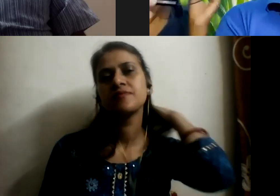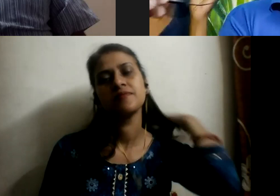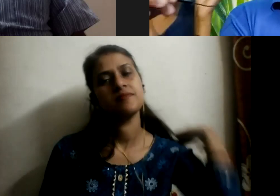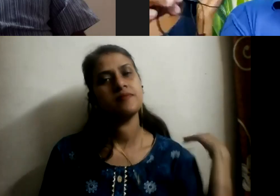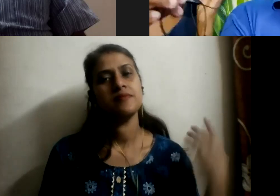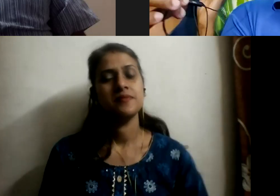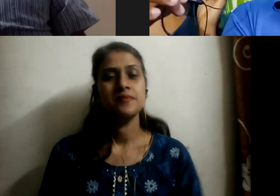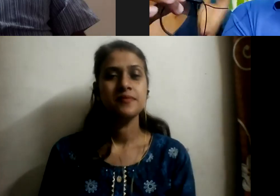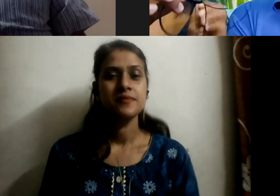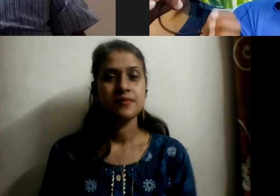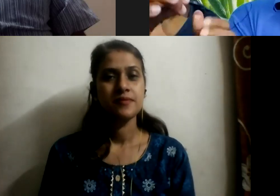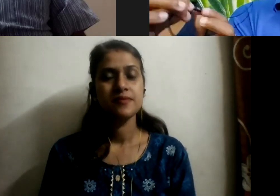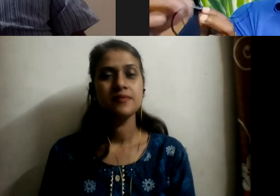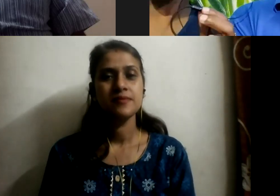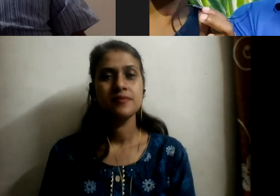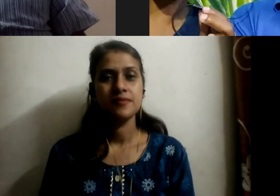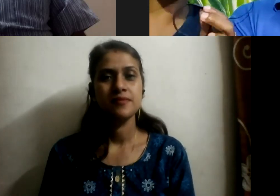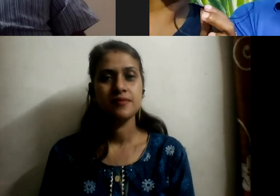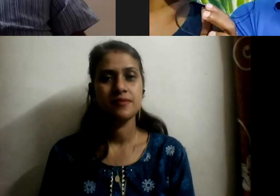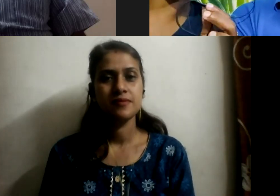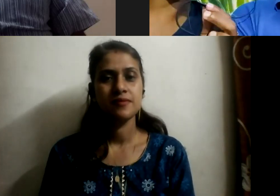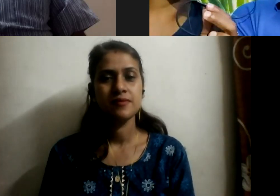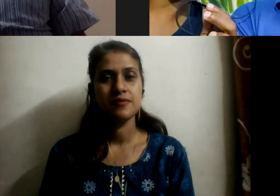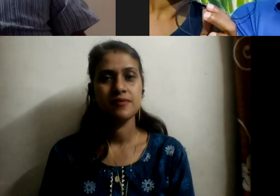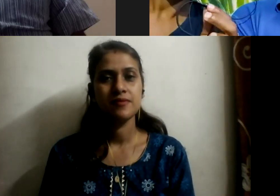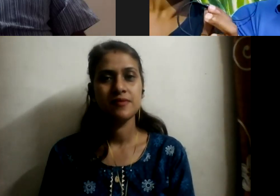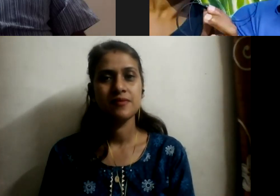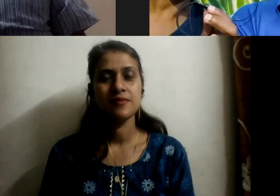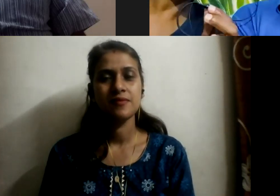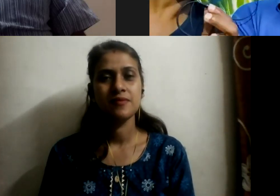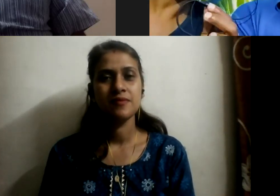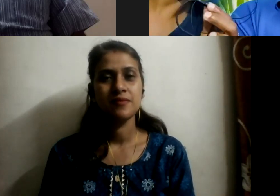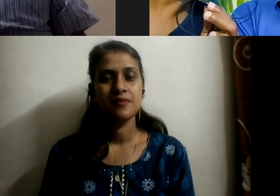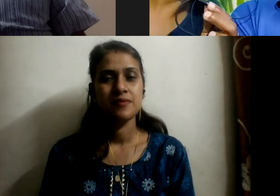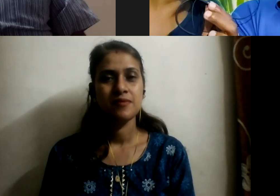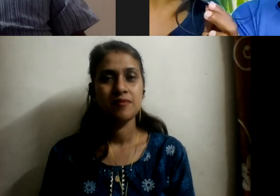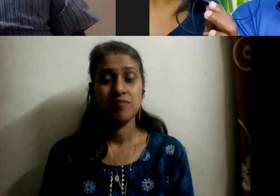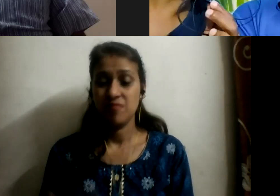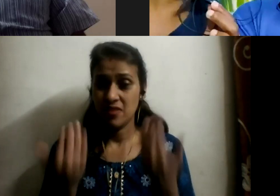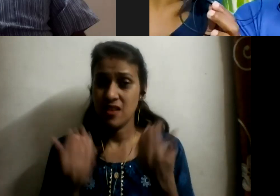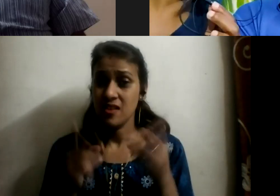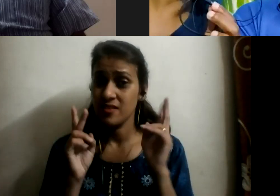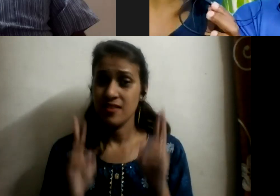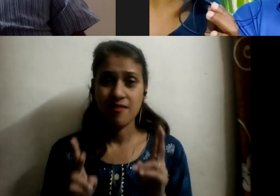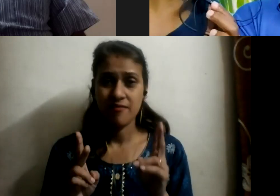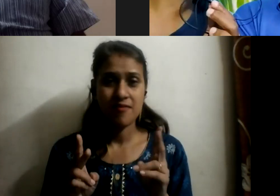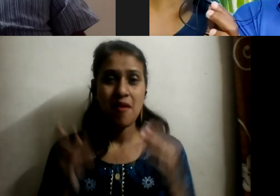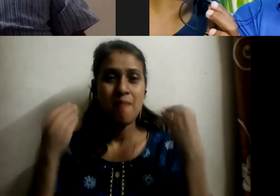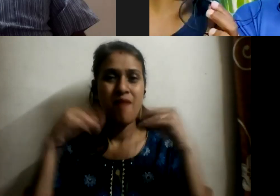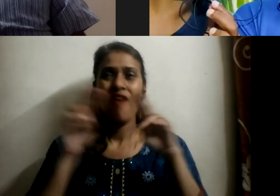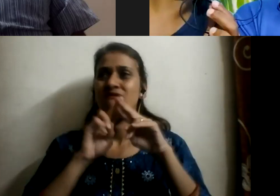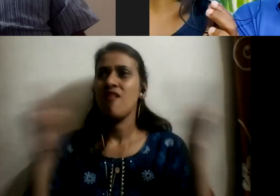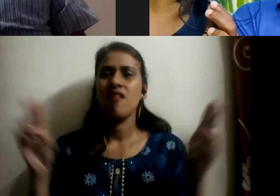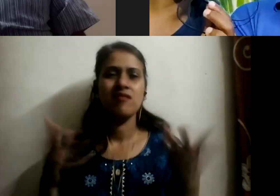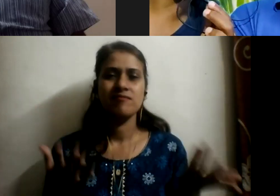तो यही है हमारा, अभी भी हम स्ट्रगल कर रहे हैं, हमारा अभी भी मार्केट, अभी अभी जैसे